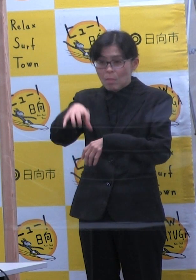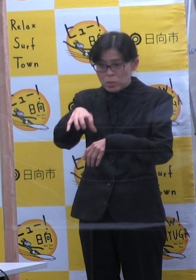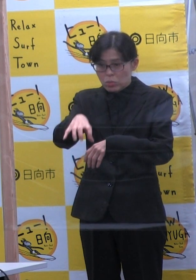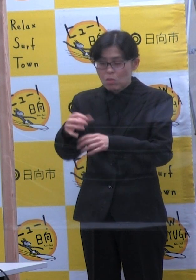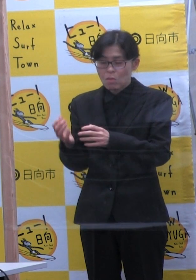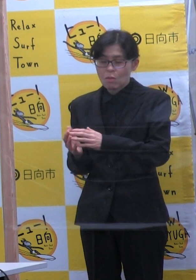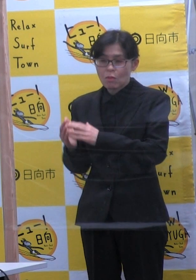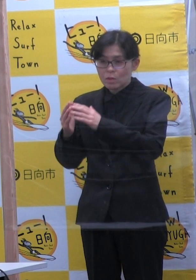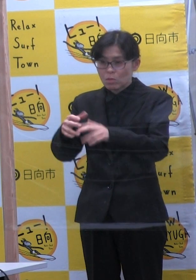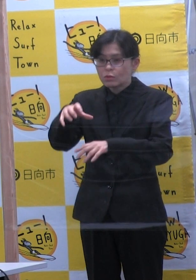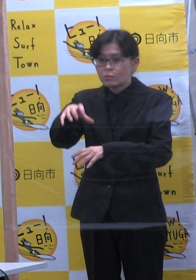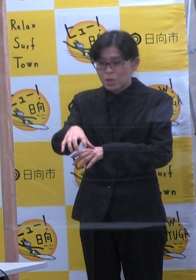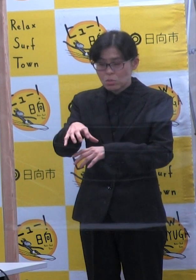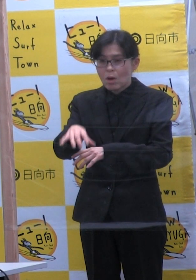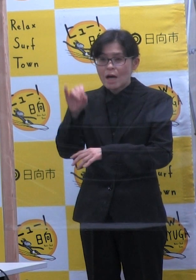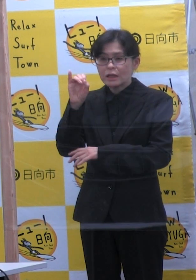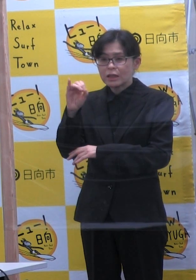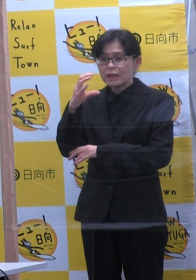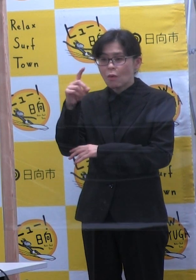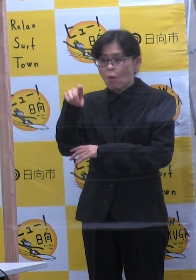ては